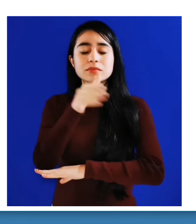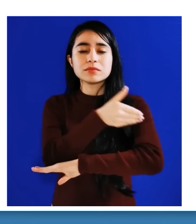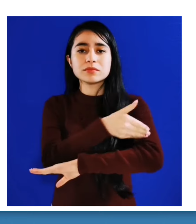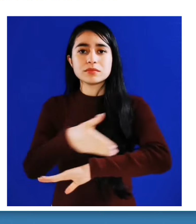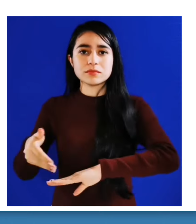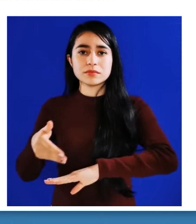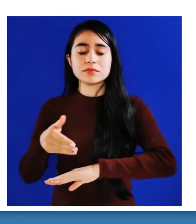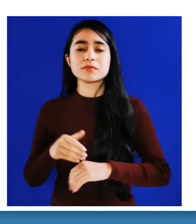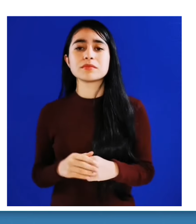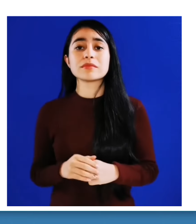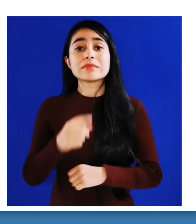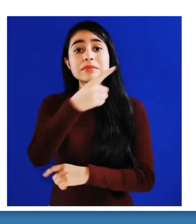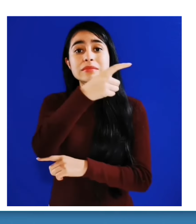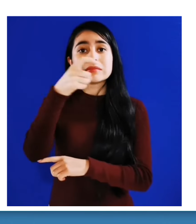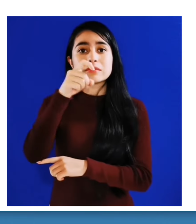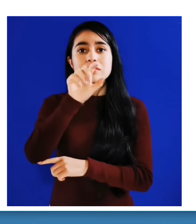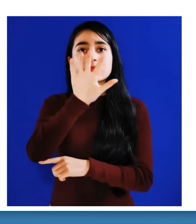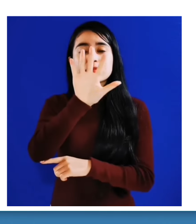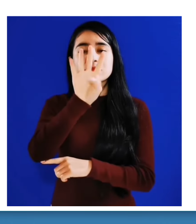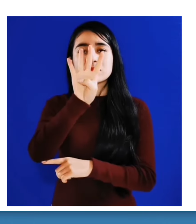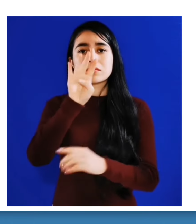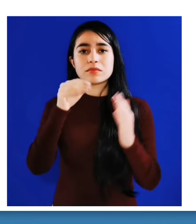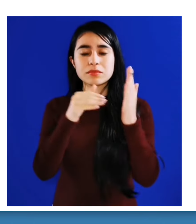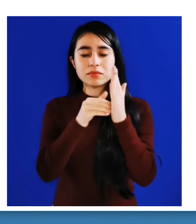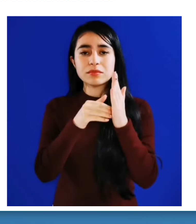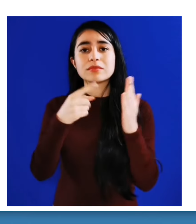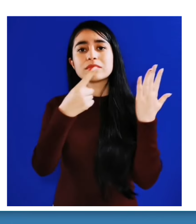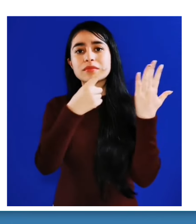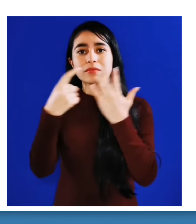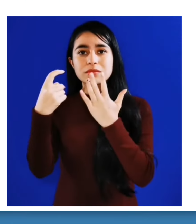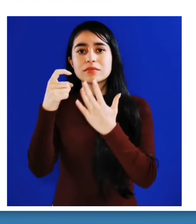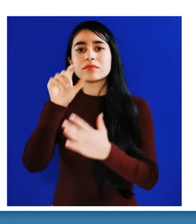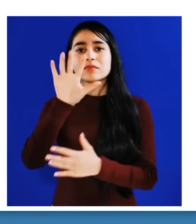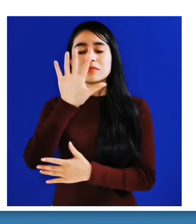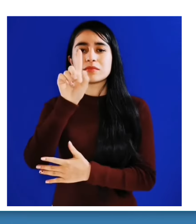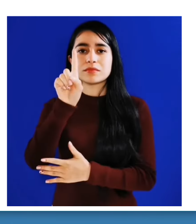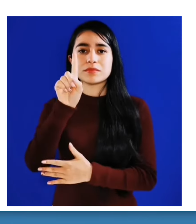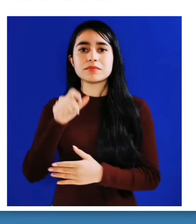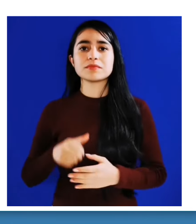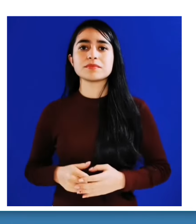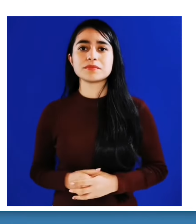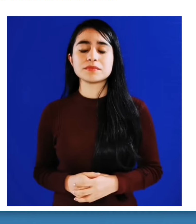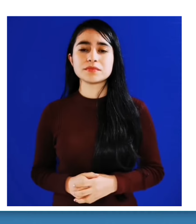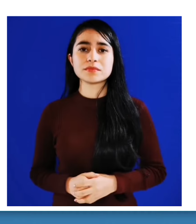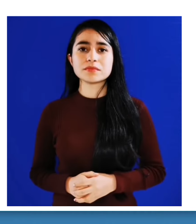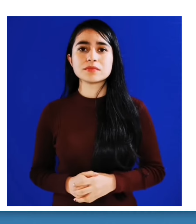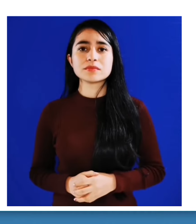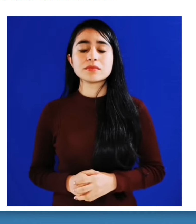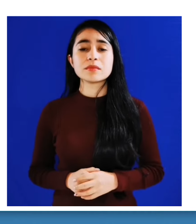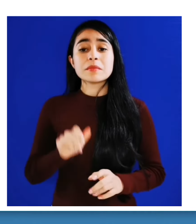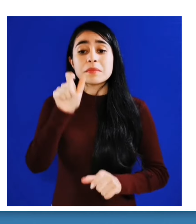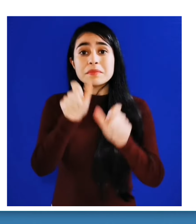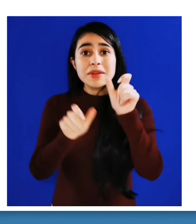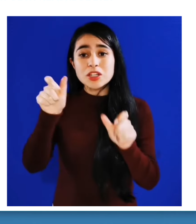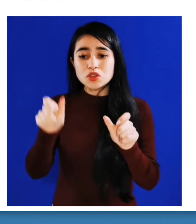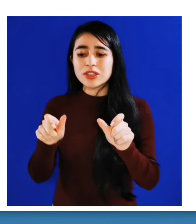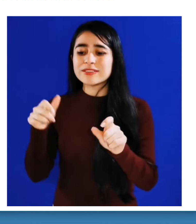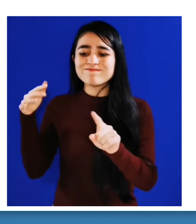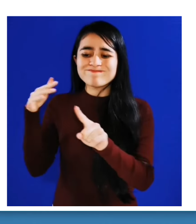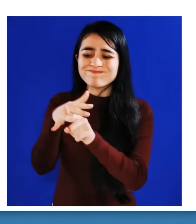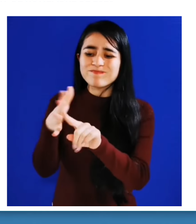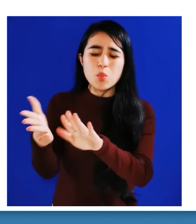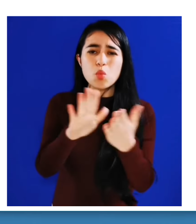.154.651. Número de personas